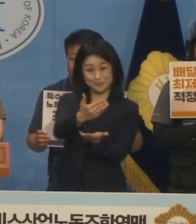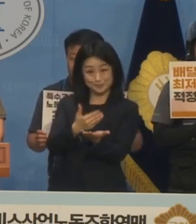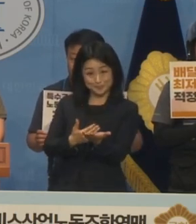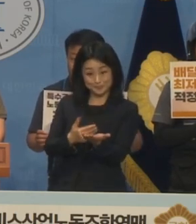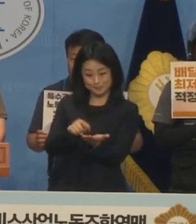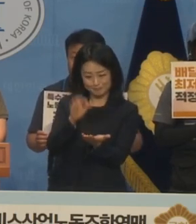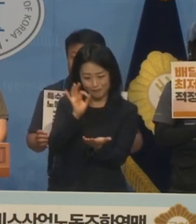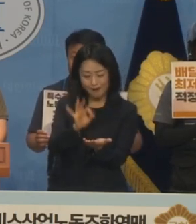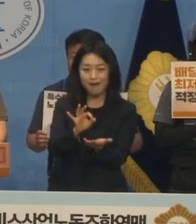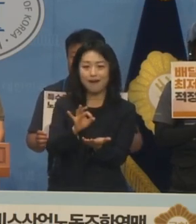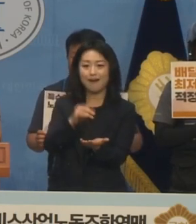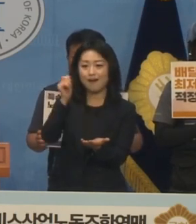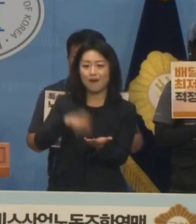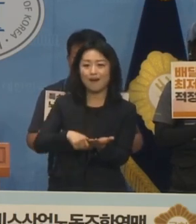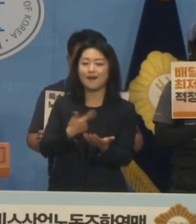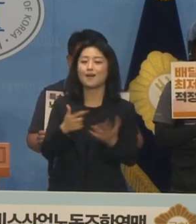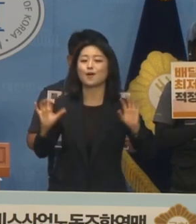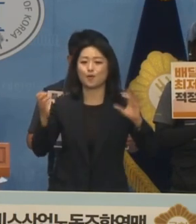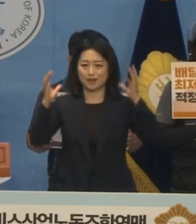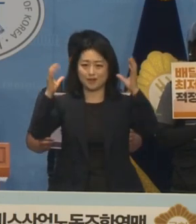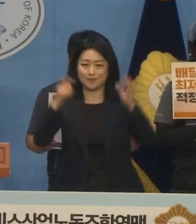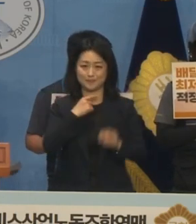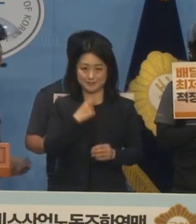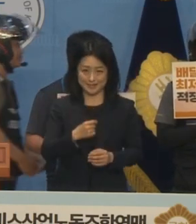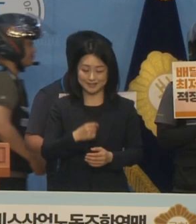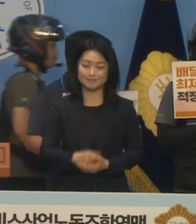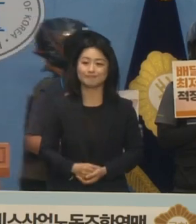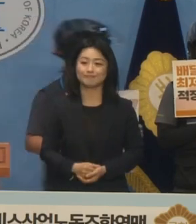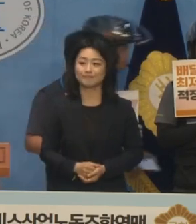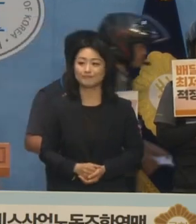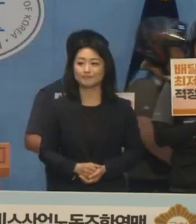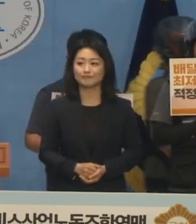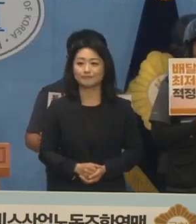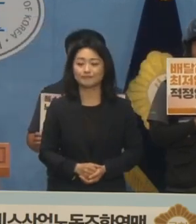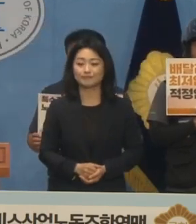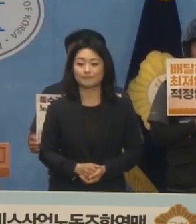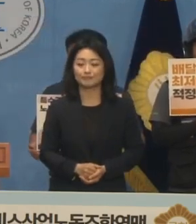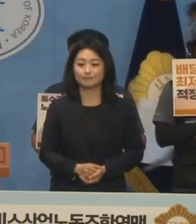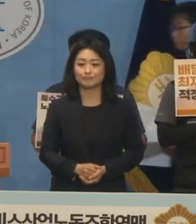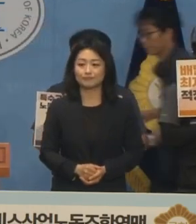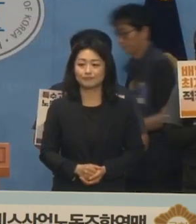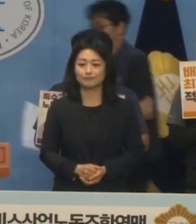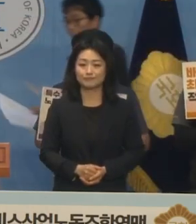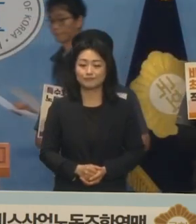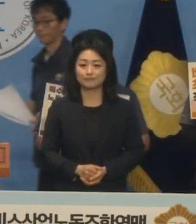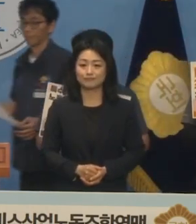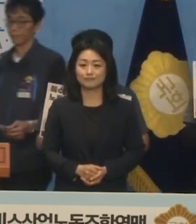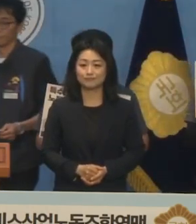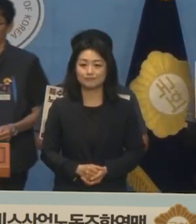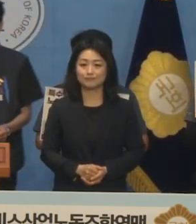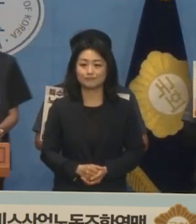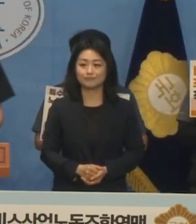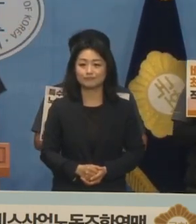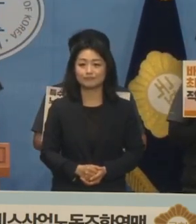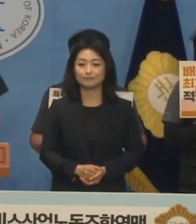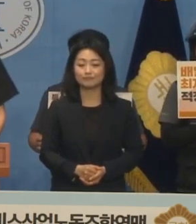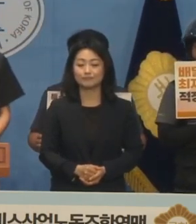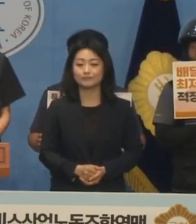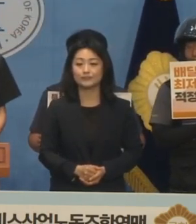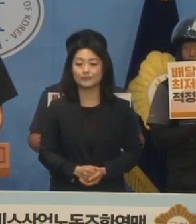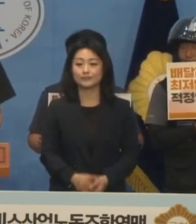더 이상 배달 플랫폼사의 이익 추구의 희생양이 되어서는 안 됩니다. 배달 플랫폼 노동조합은 정혜경 의원의